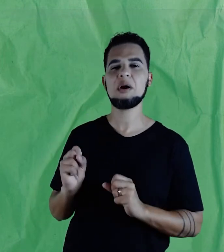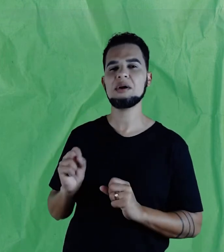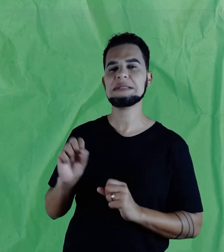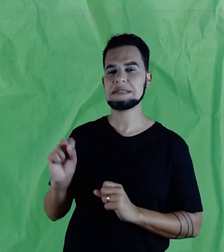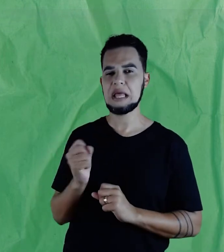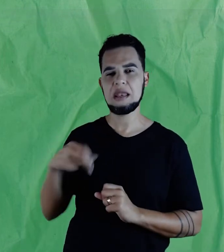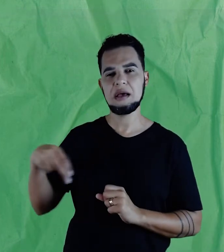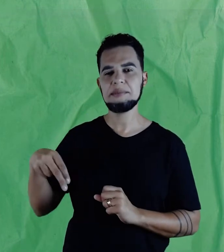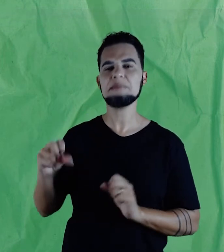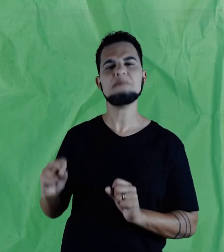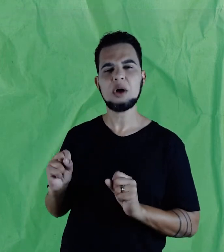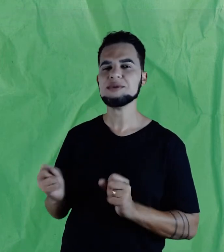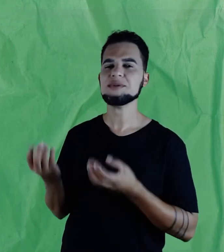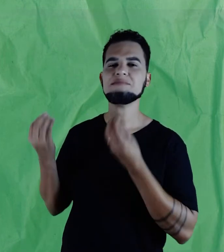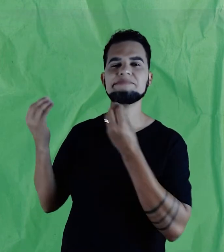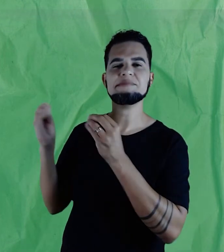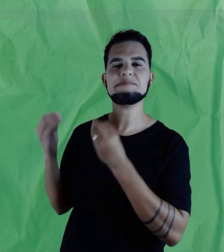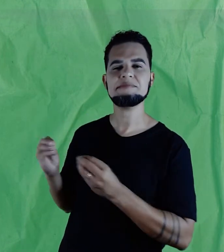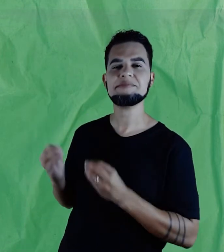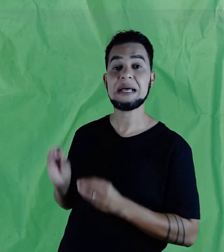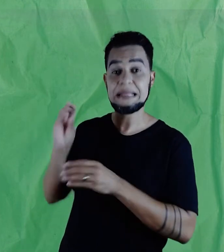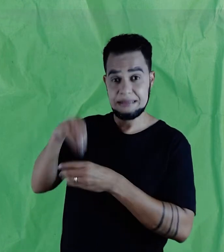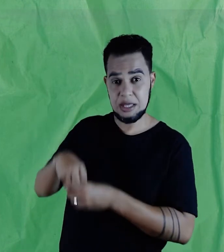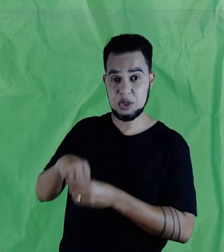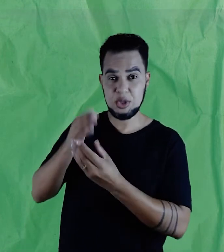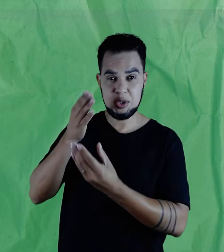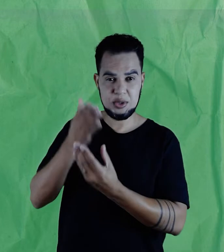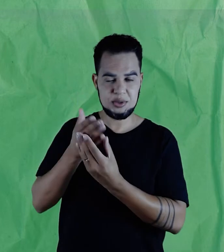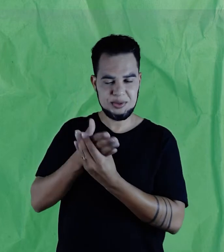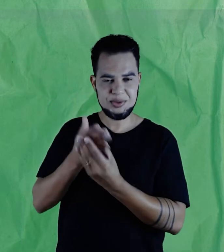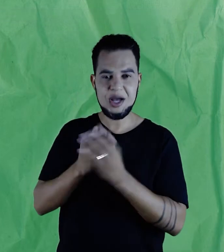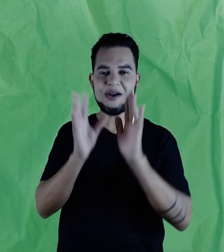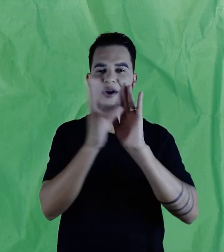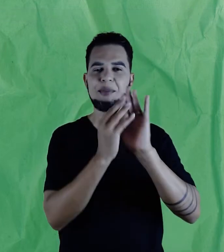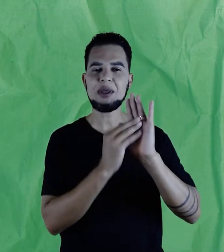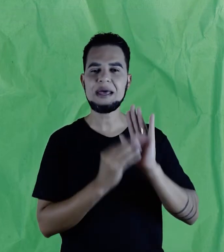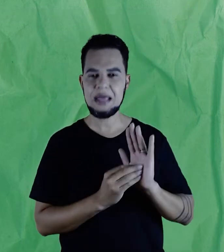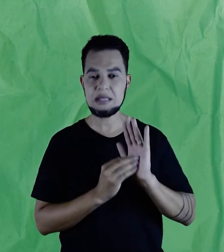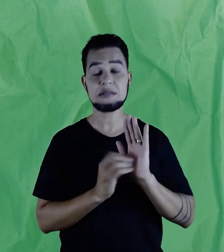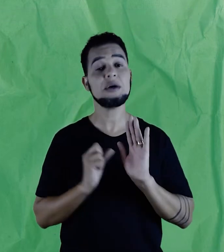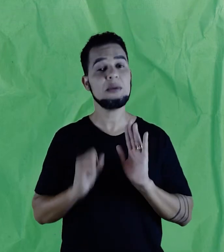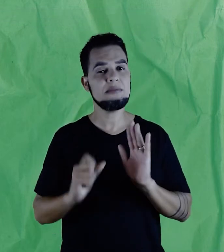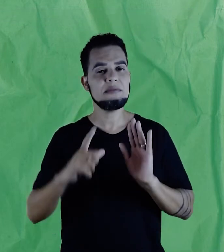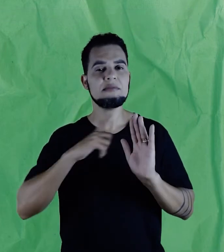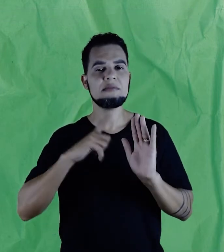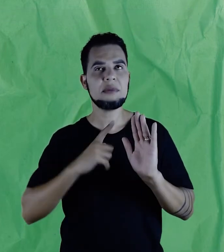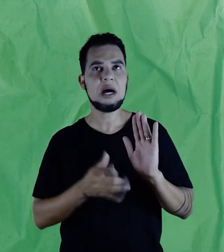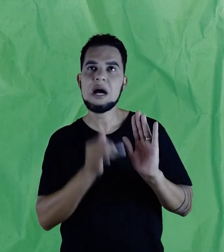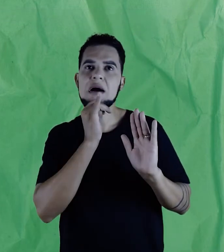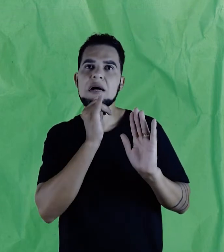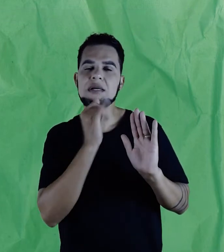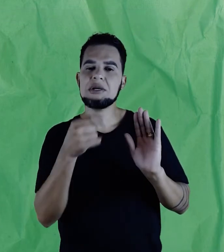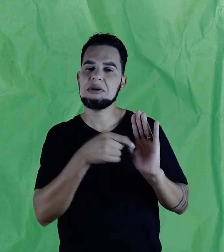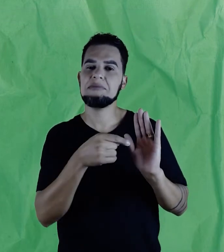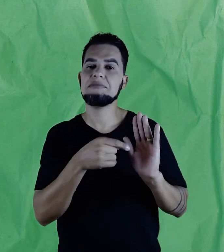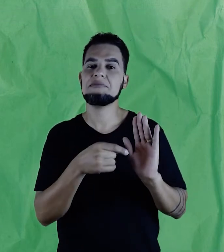up. Dentro de componentes, eu poderia ter, por exemplo, um